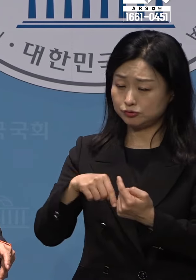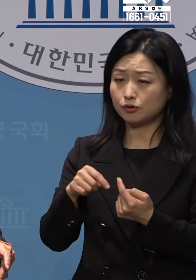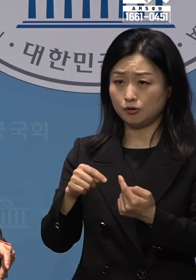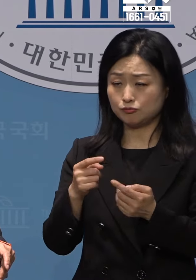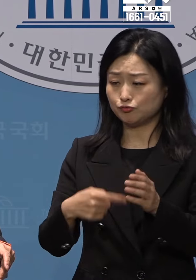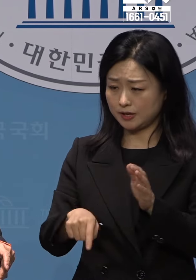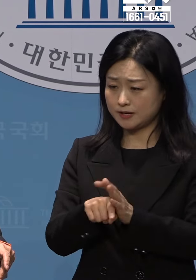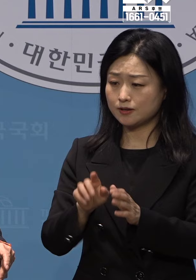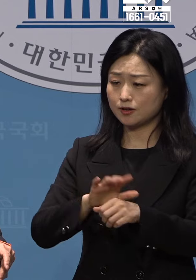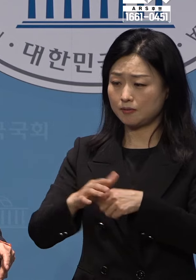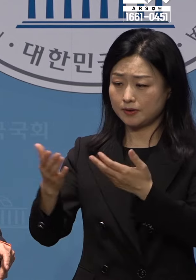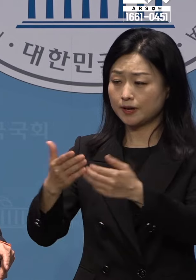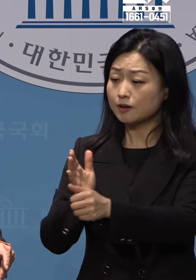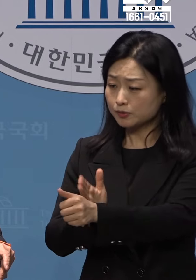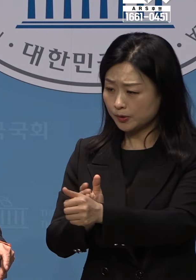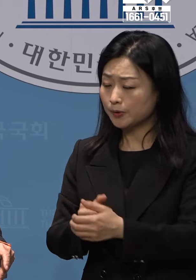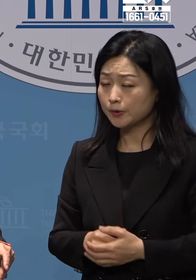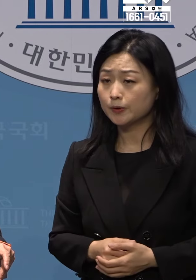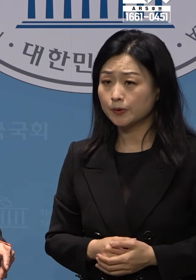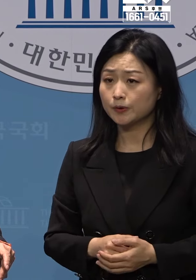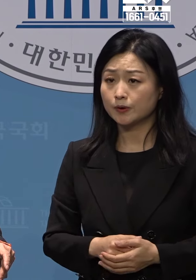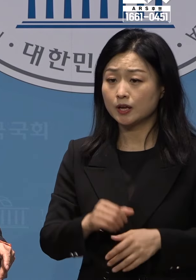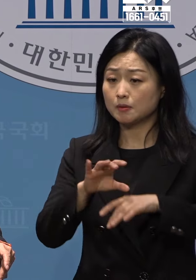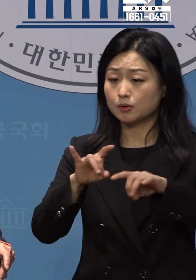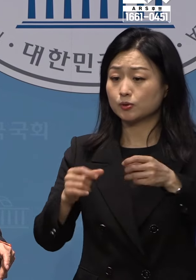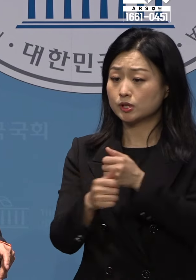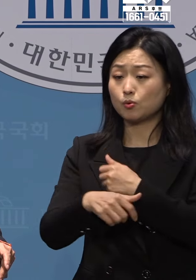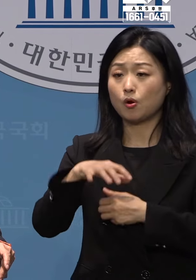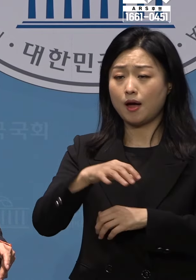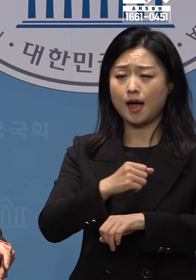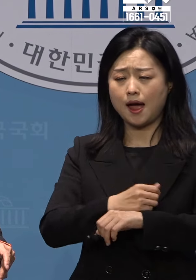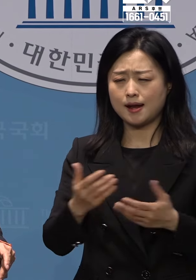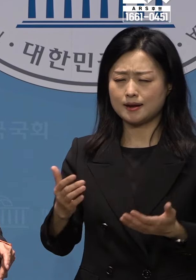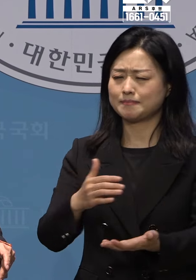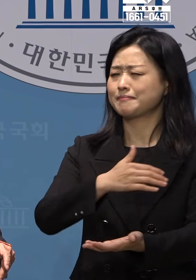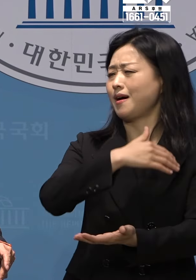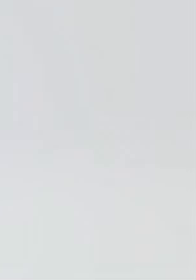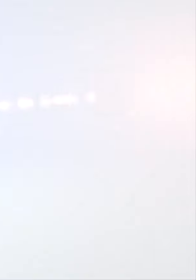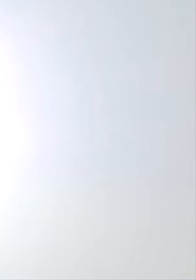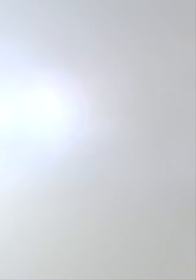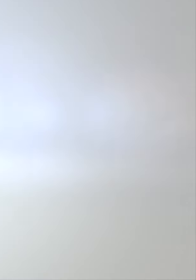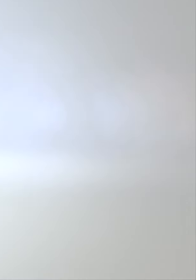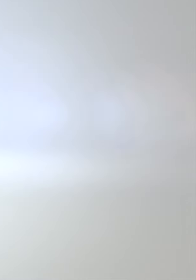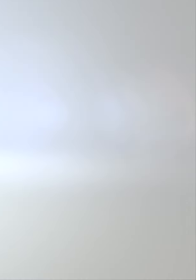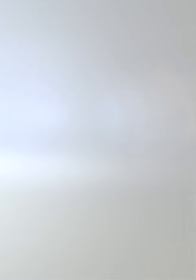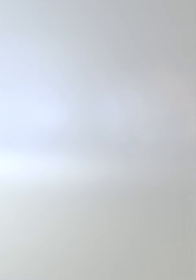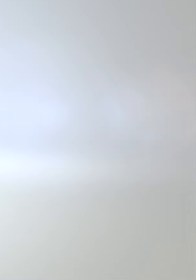운영에 협조하길 촉구합니다. 과방위는 할 일이 너무나 많습니다.